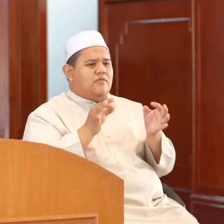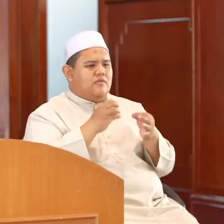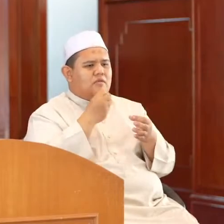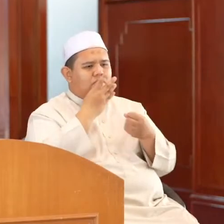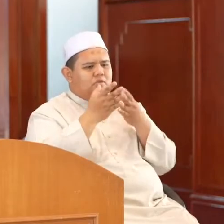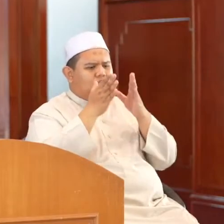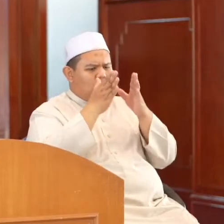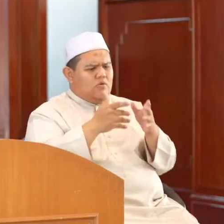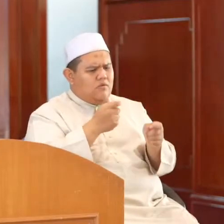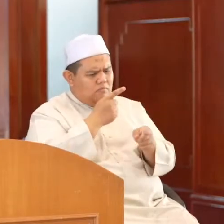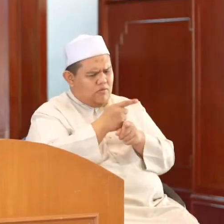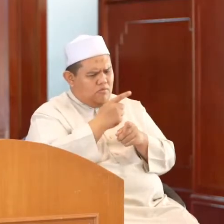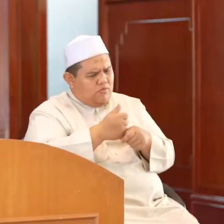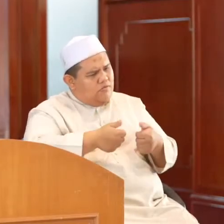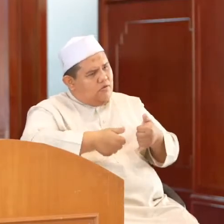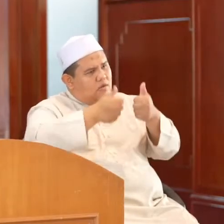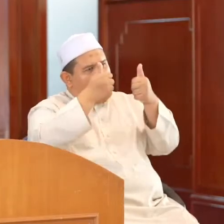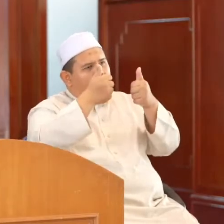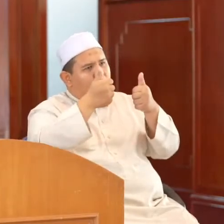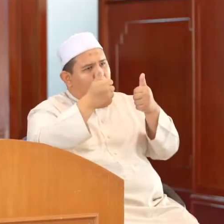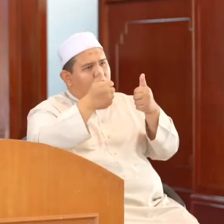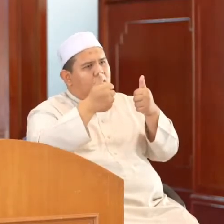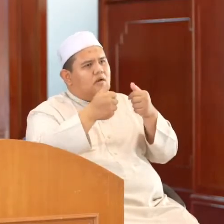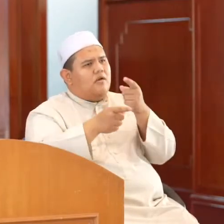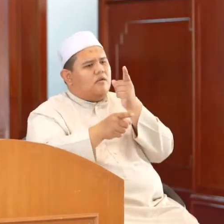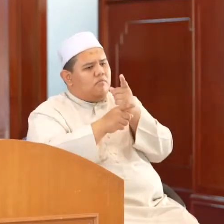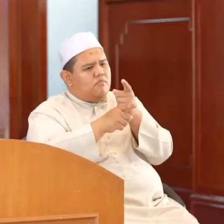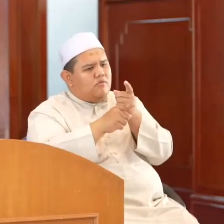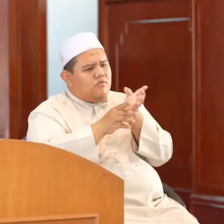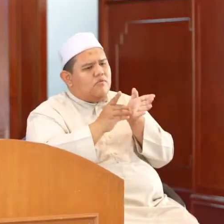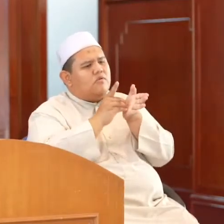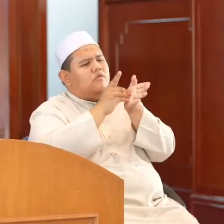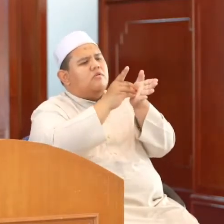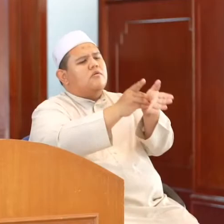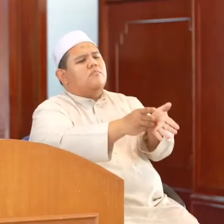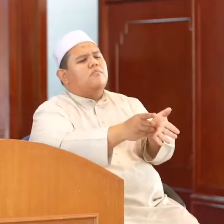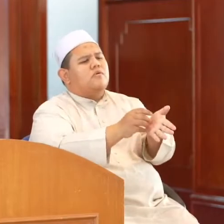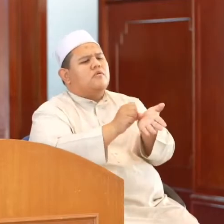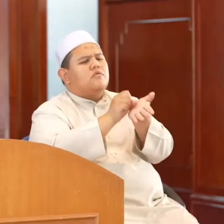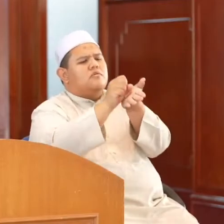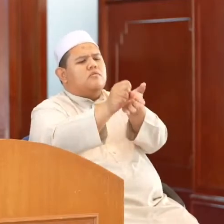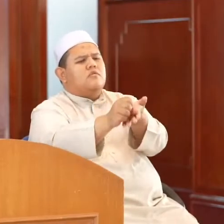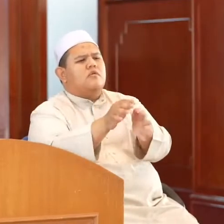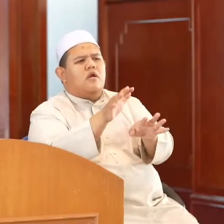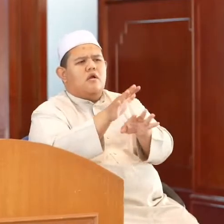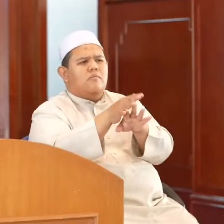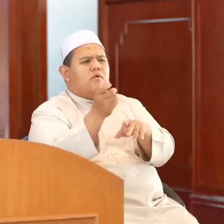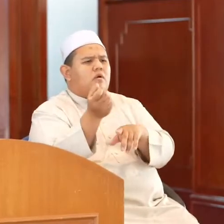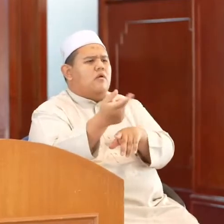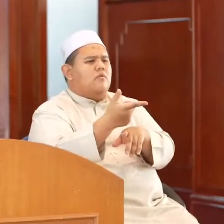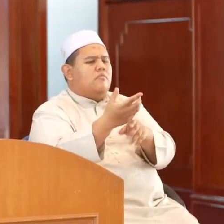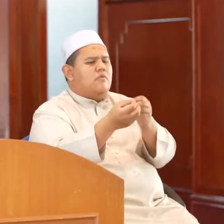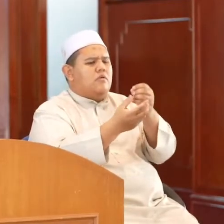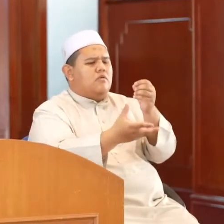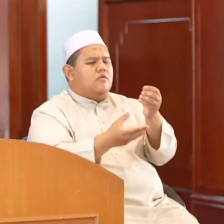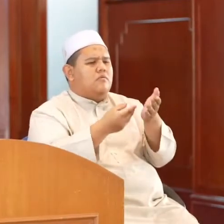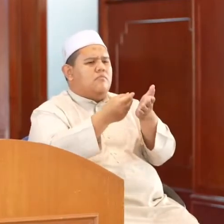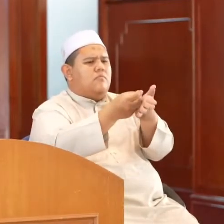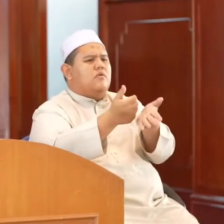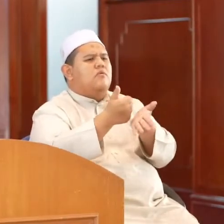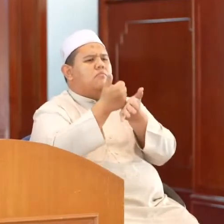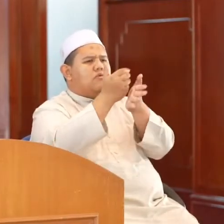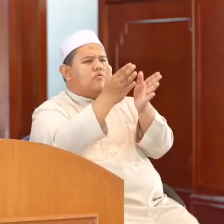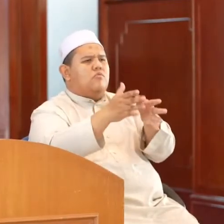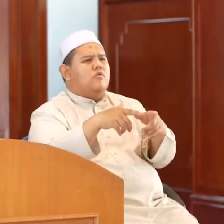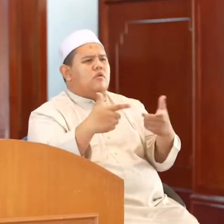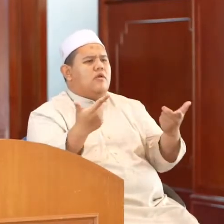yang hebat yang banyak berinfak fi sabilillah, yang banyak memberi kesedaran